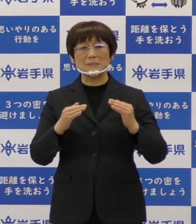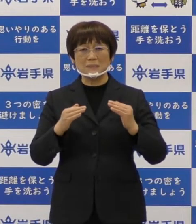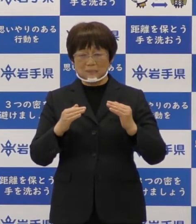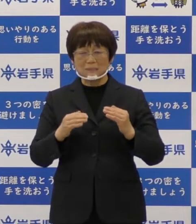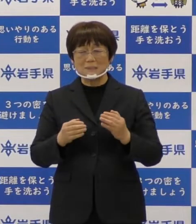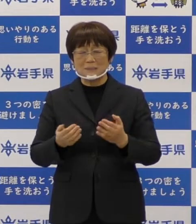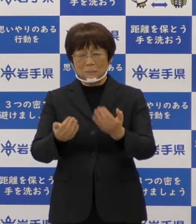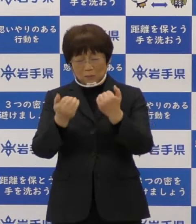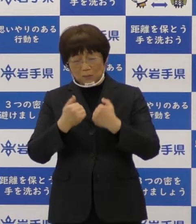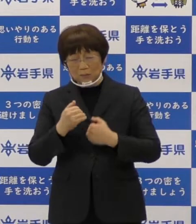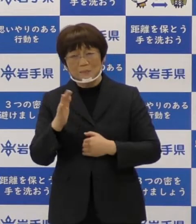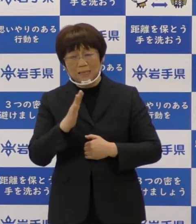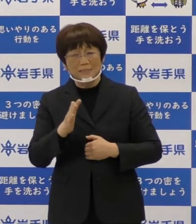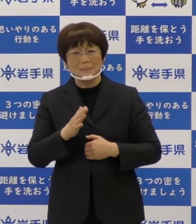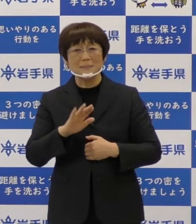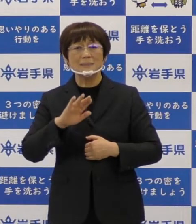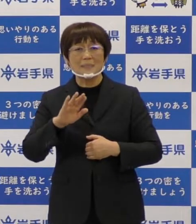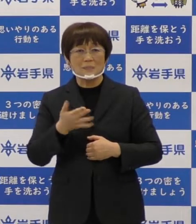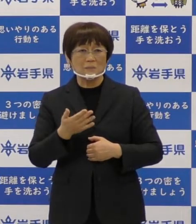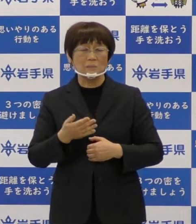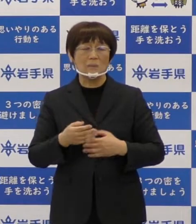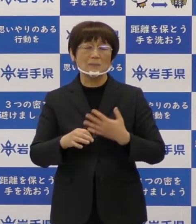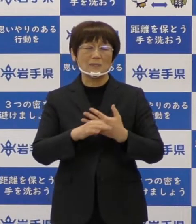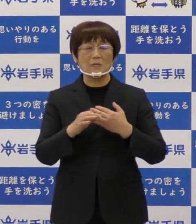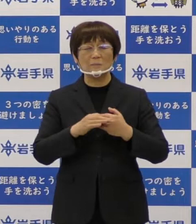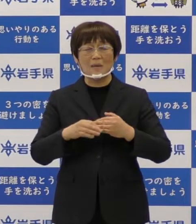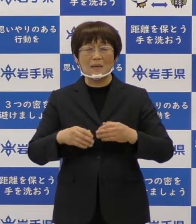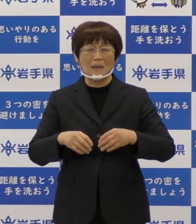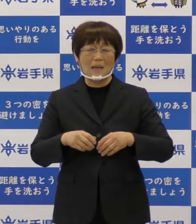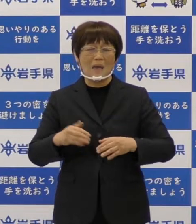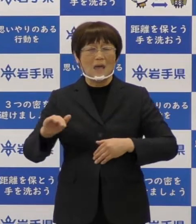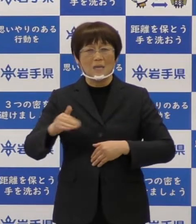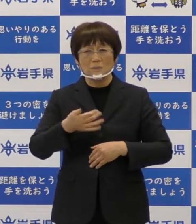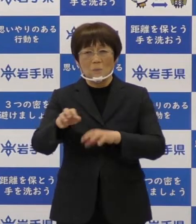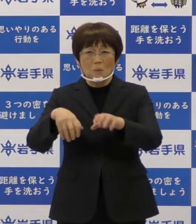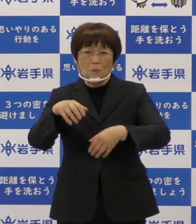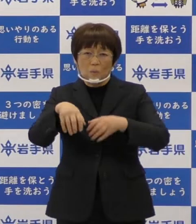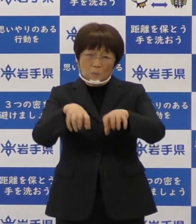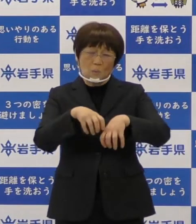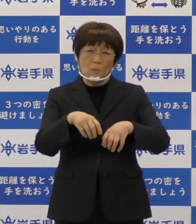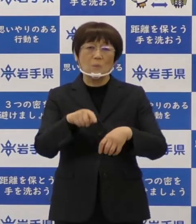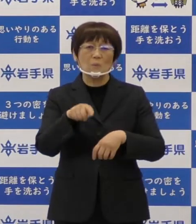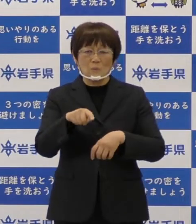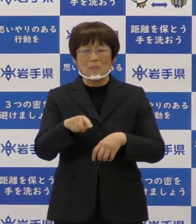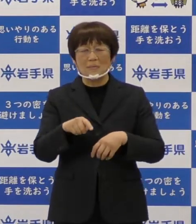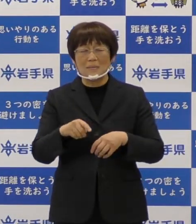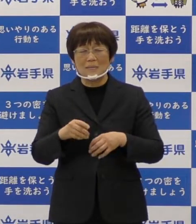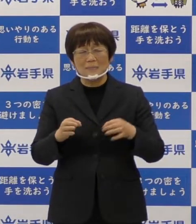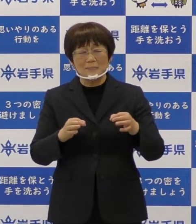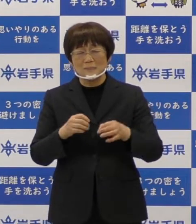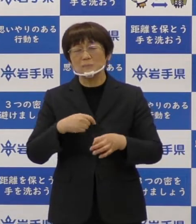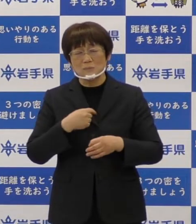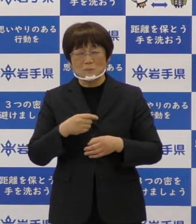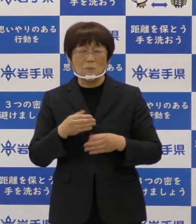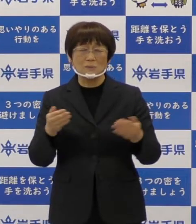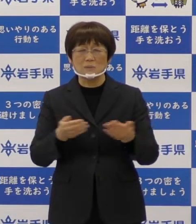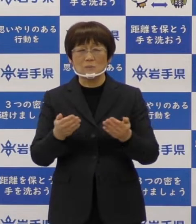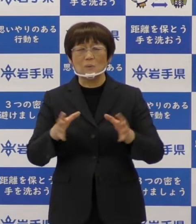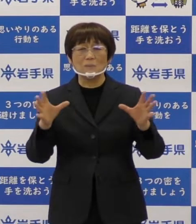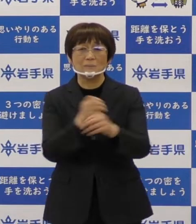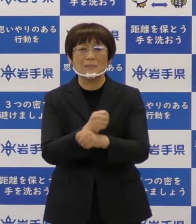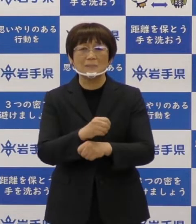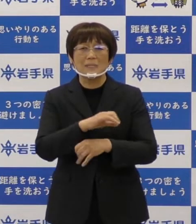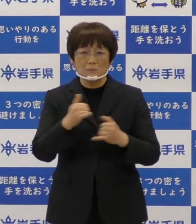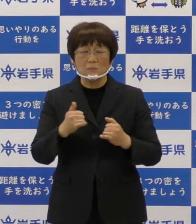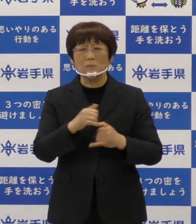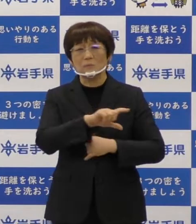漁業などでこう被害を受け、かつそこに収容漁師の大不良ということが重なっている人たちもいますので、あ